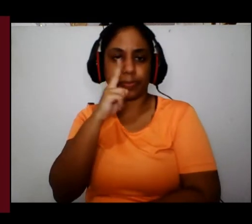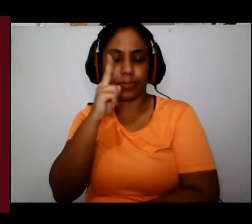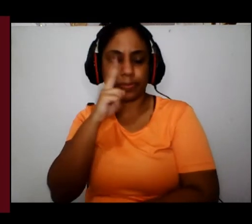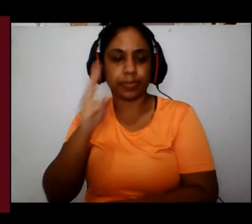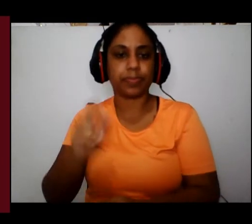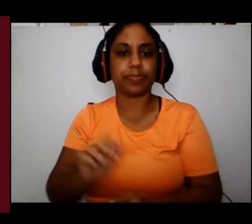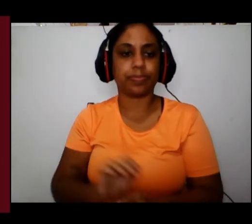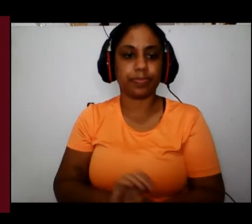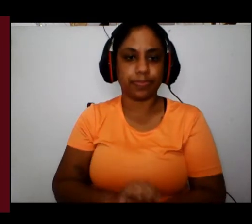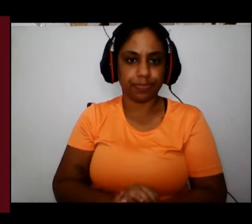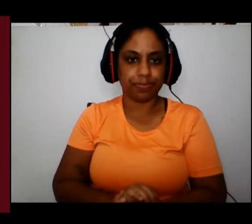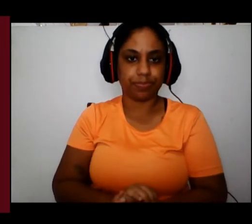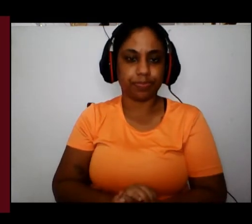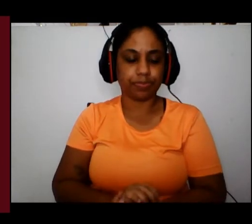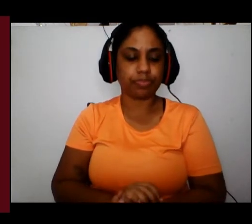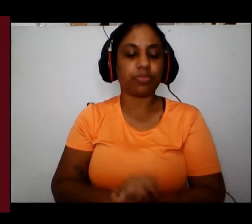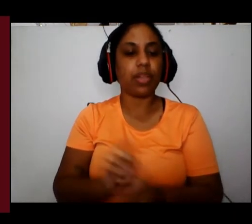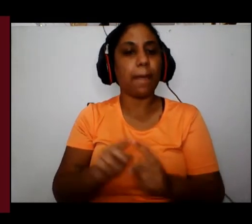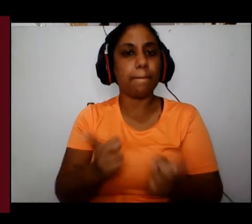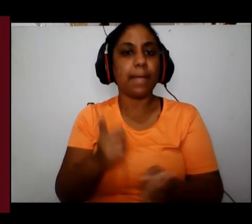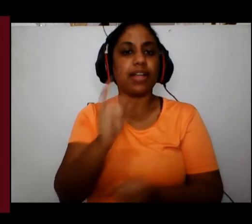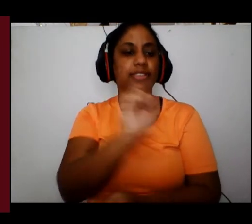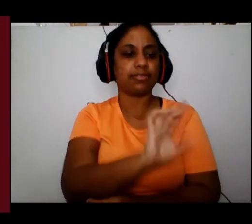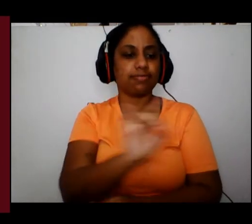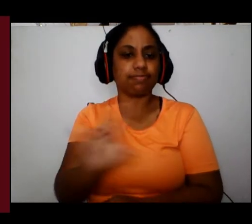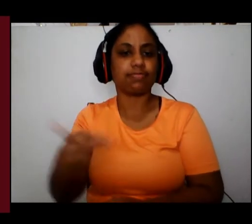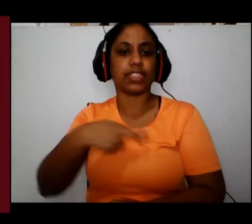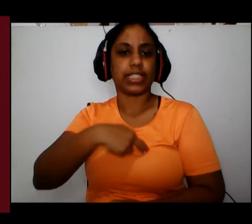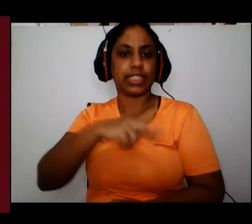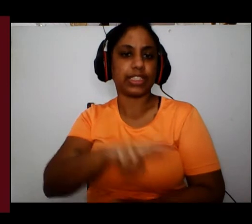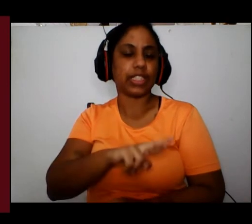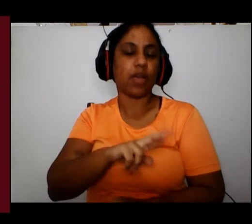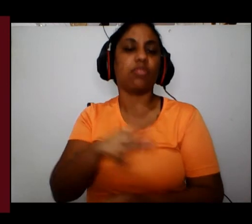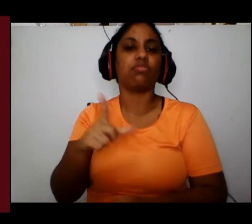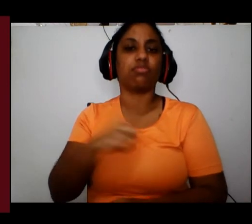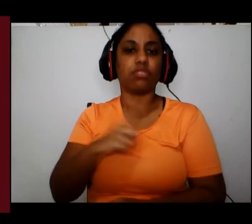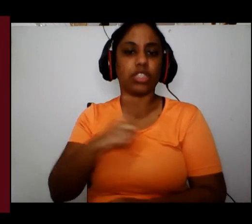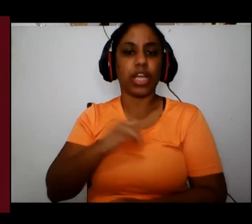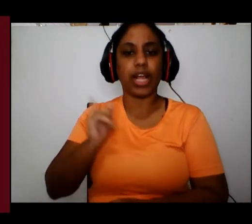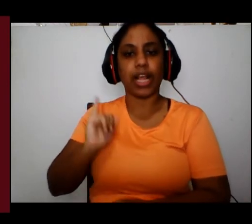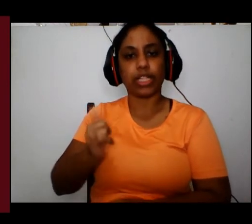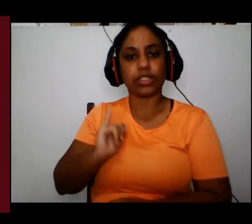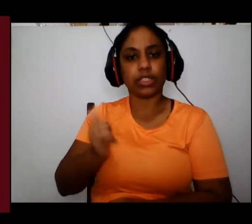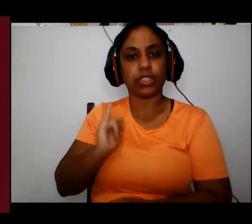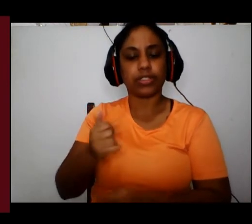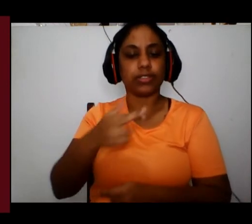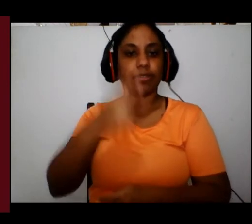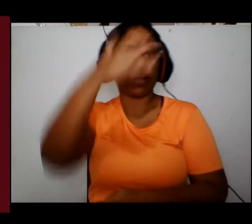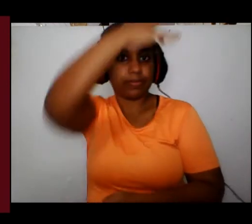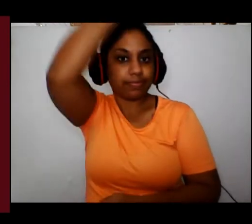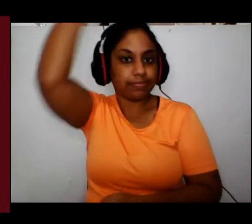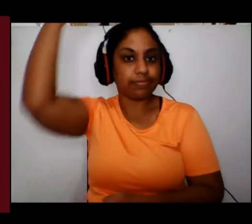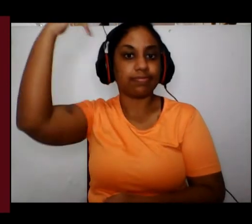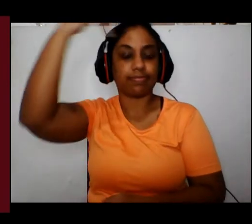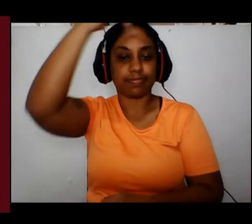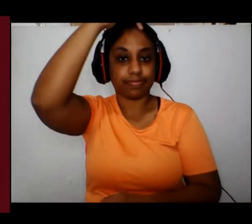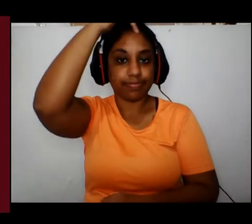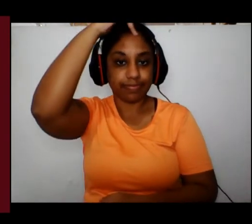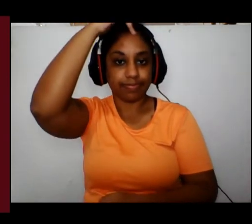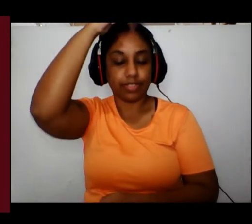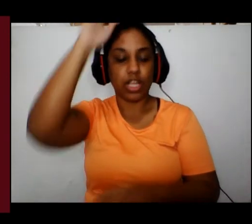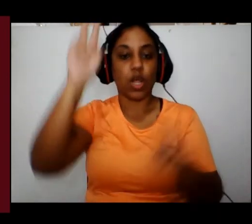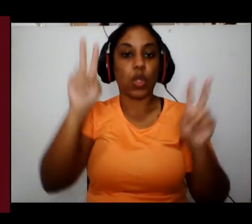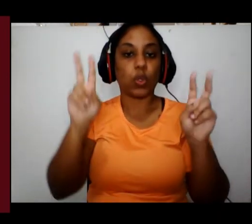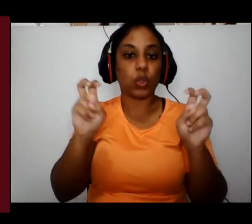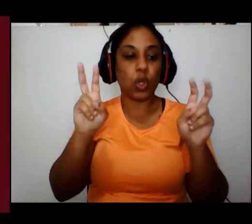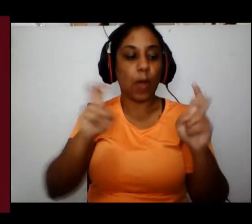estão contadas lá na Bíblia. Cada religião tem as suas histórias sagradas, tem as suas narrativas sagradas, e essas